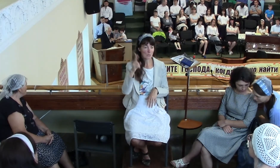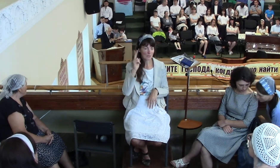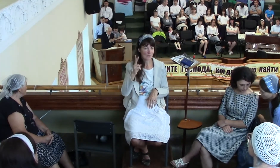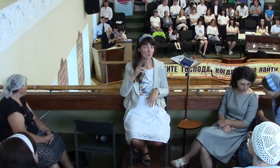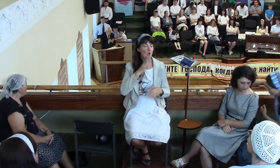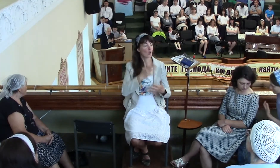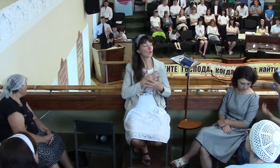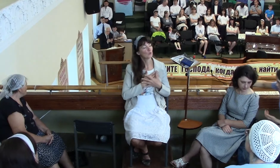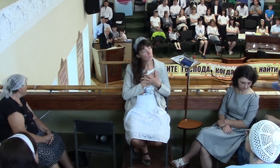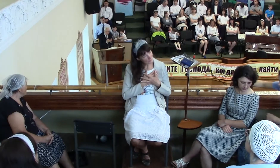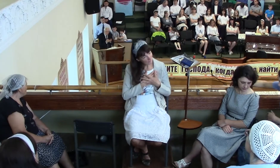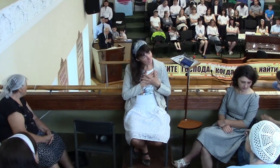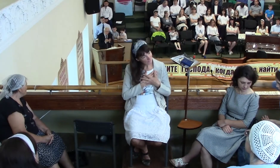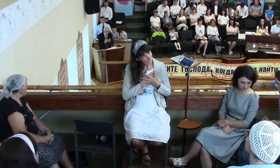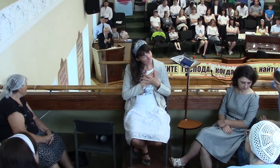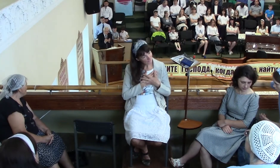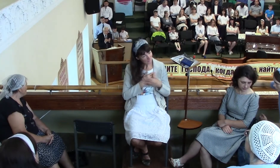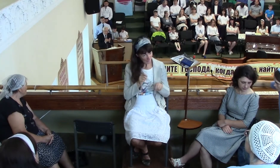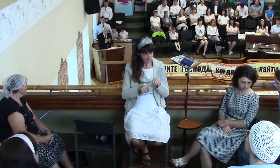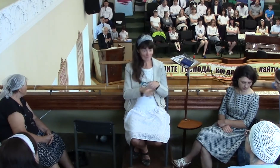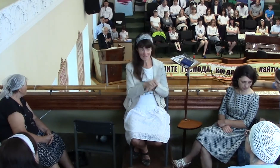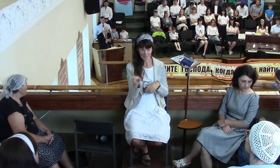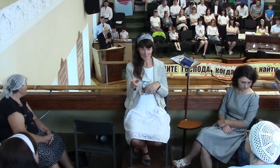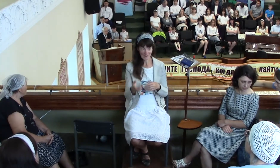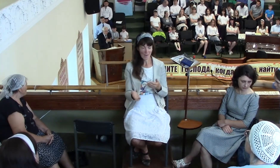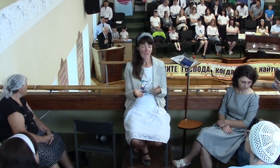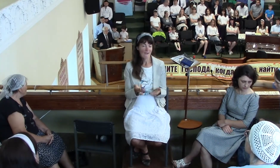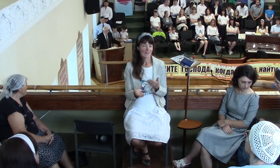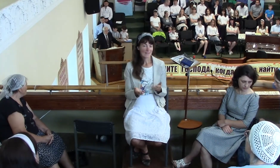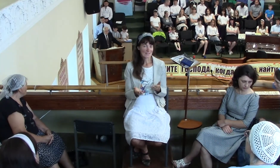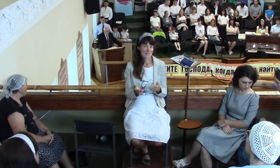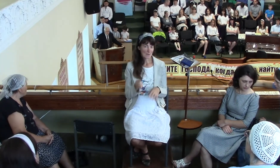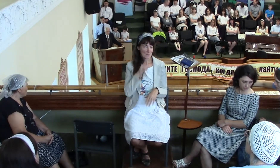если любишь, проснулся и о любимом думаешь.